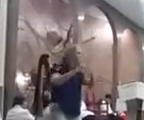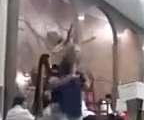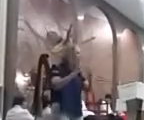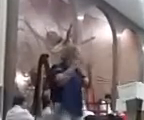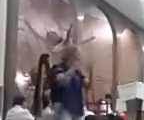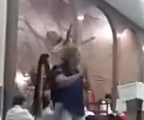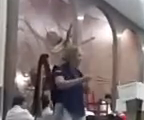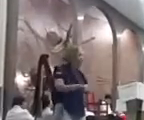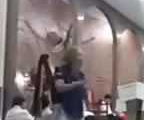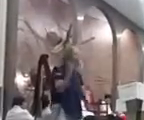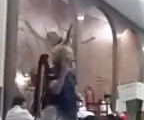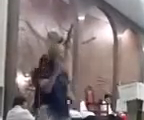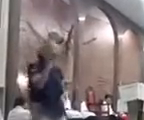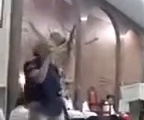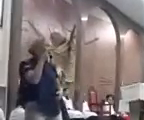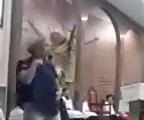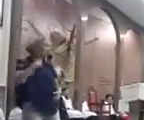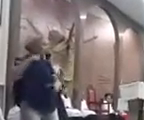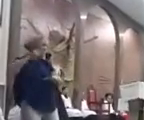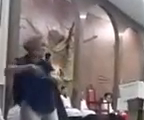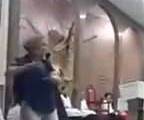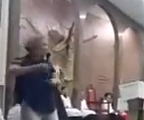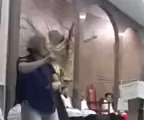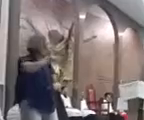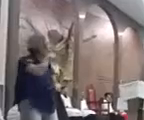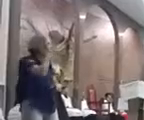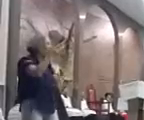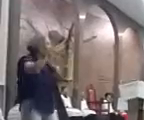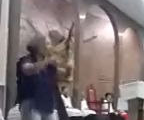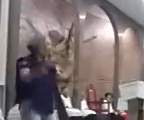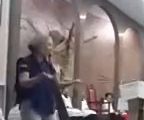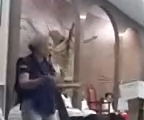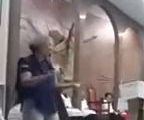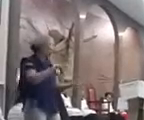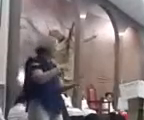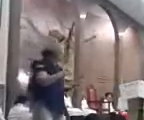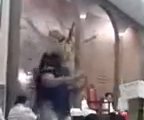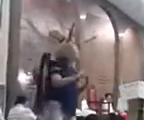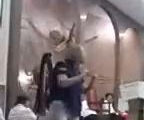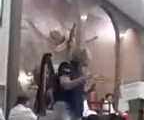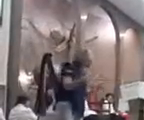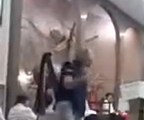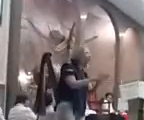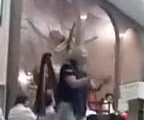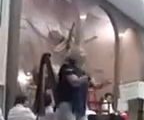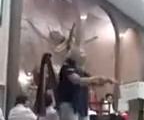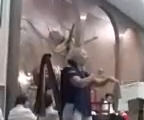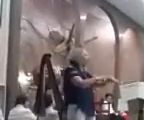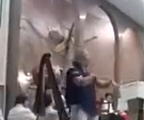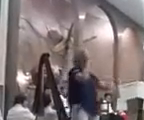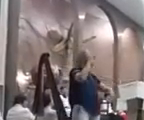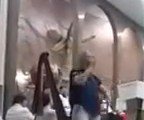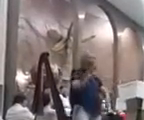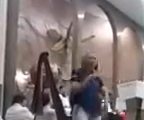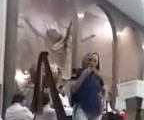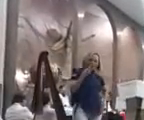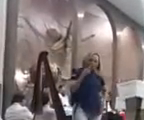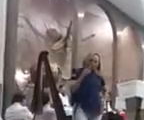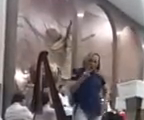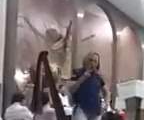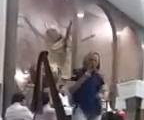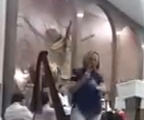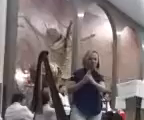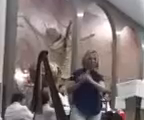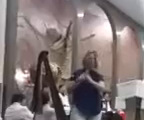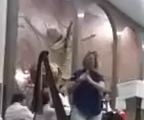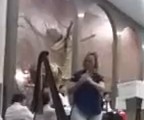aquilo. Aí vai chegar o momento que o Senhor vai dizer: eu não te conheço, eu nunca te vi,